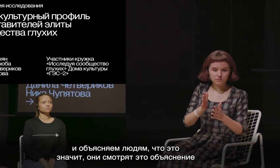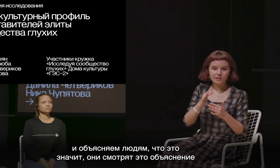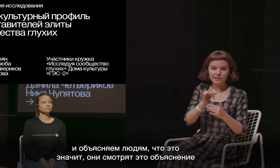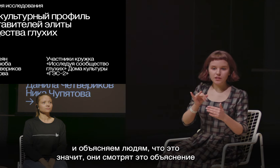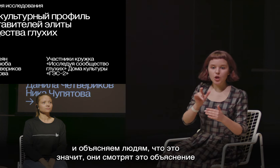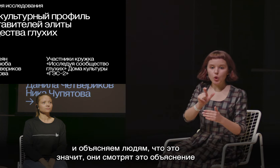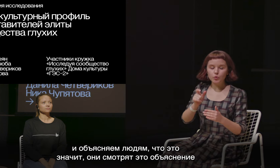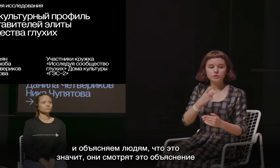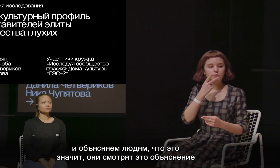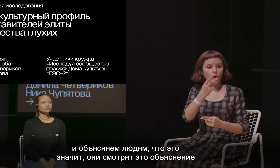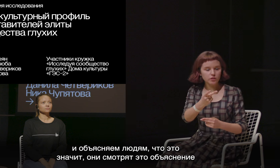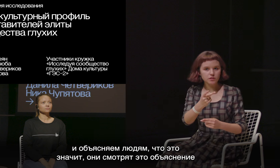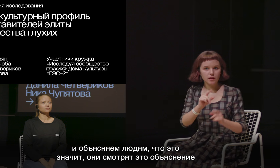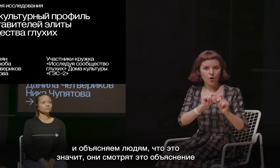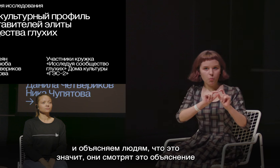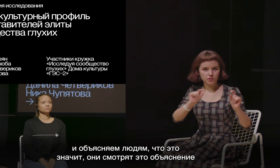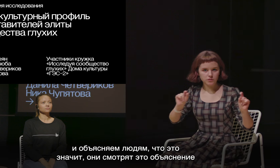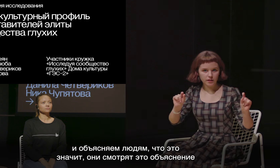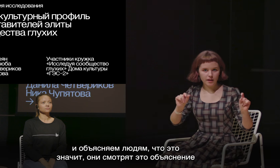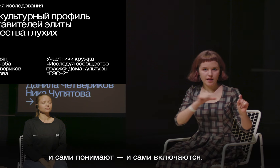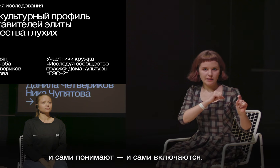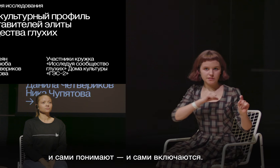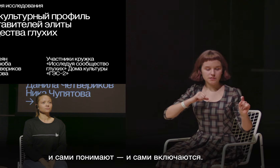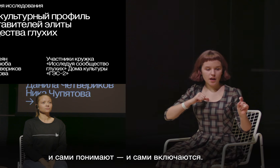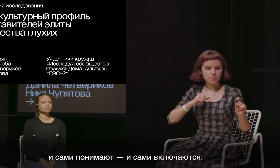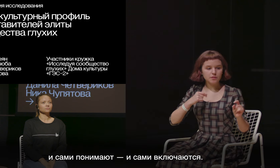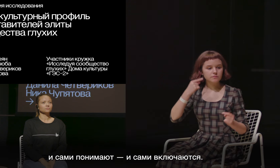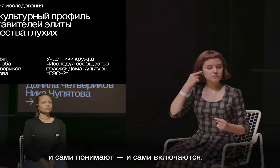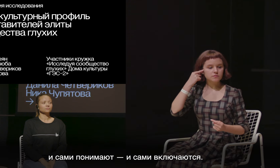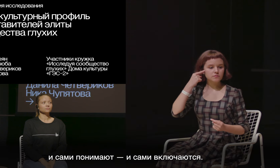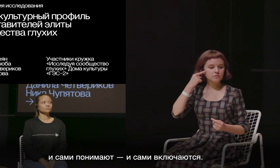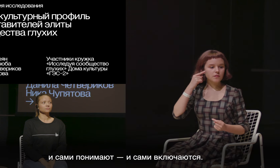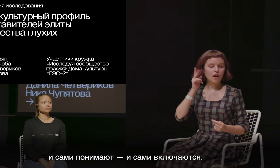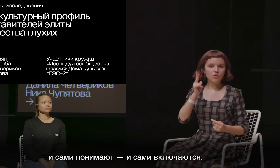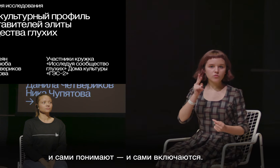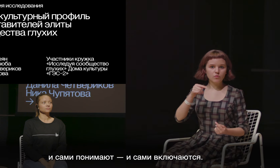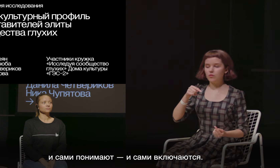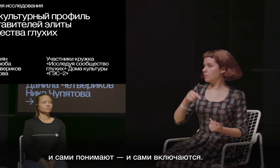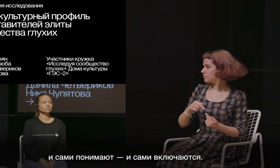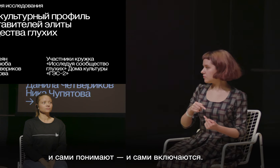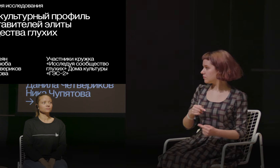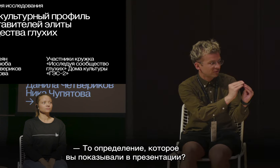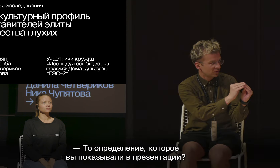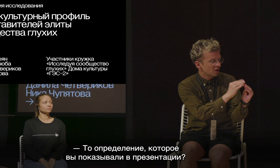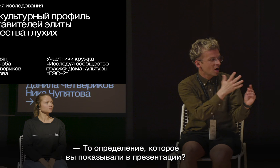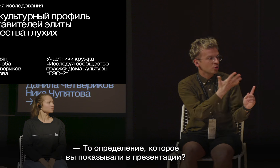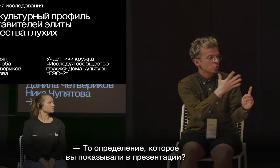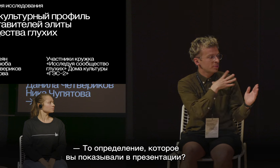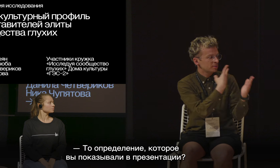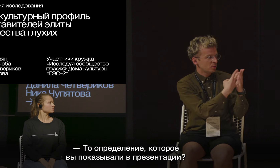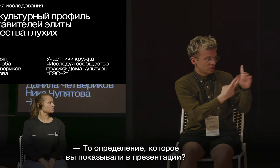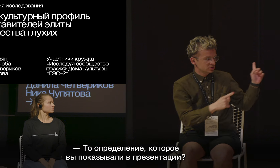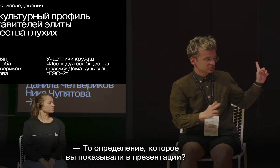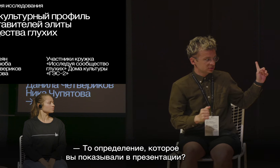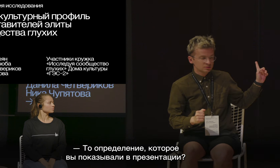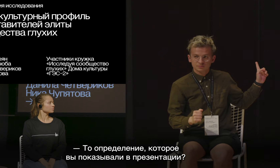и объясняем людям, что это значит. Они смотрят это объяснение и сами понимают, и сами включаются. Подождите,